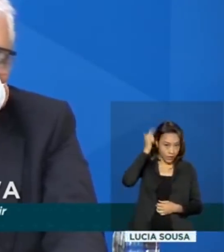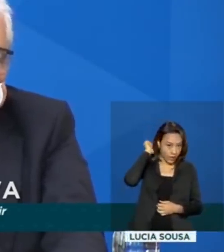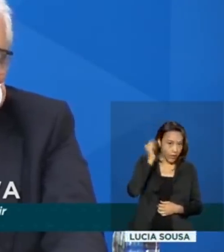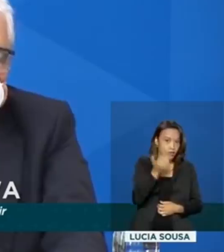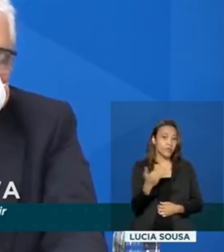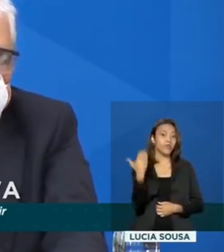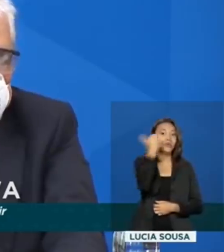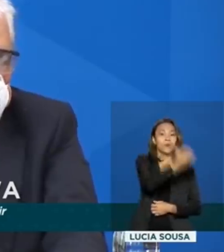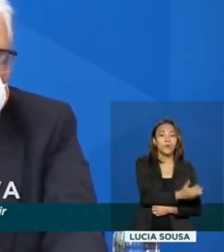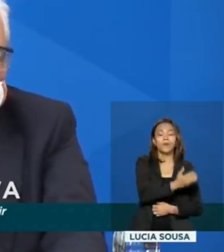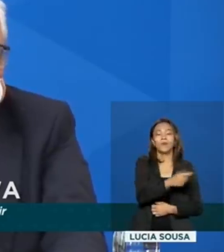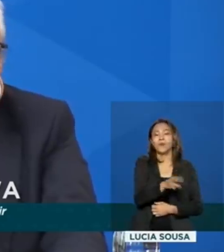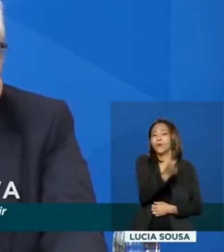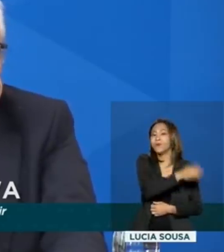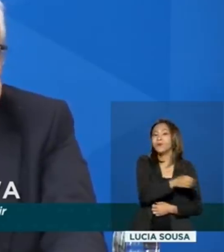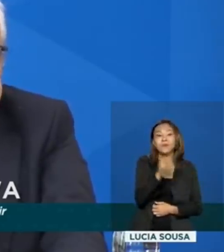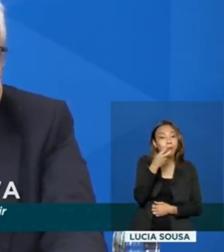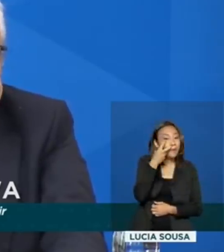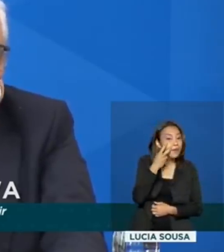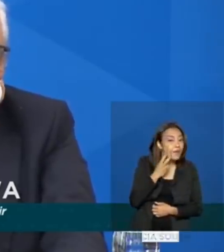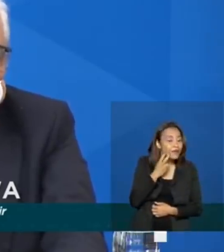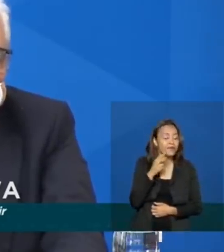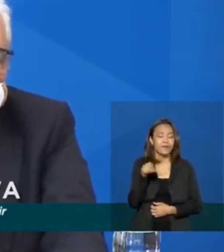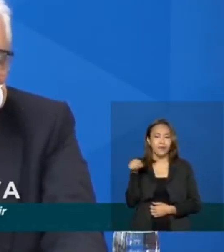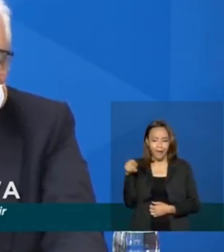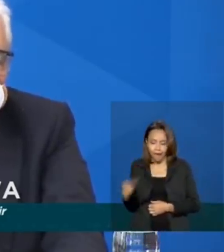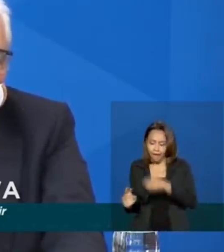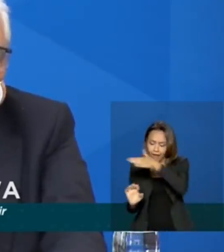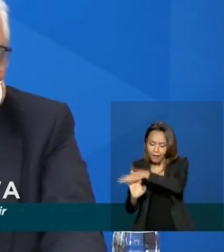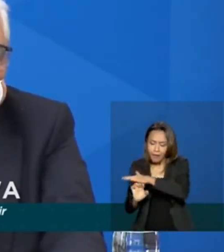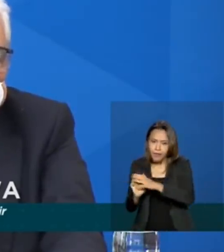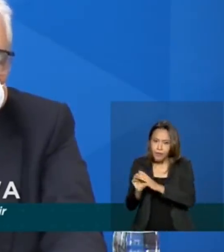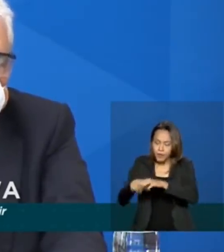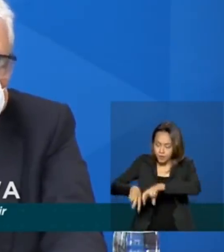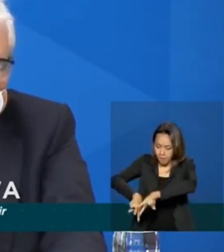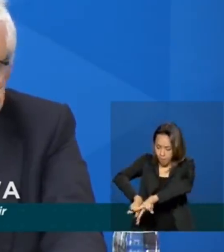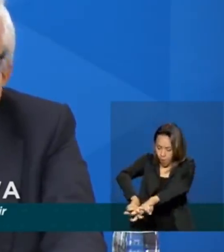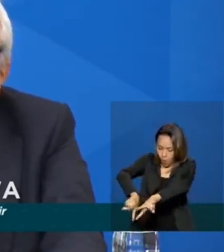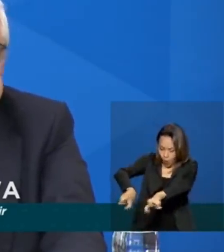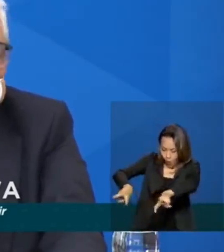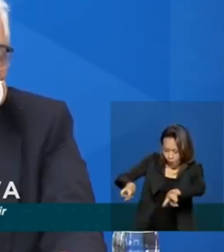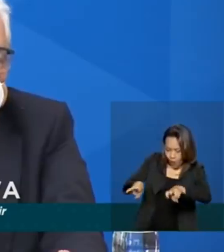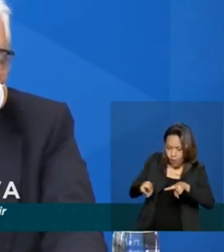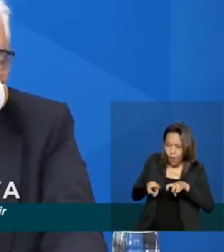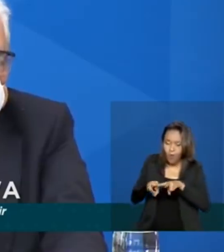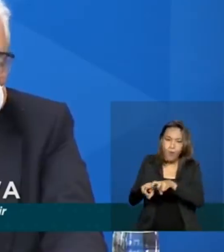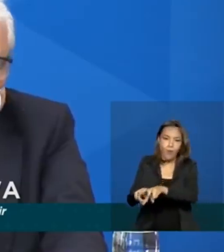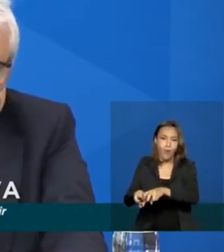Petrobras adquiriu o direito de exploração do maior campo de petróleo submarino do mundo.